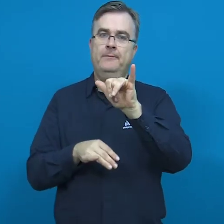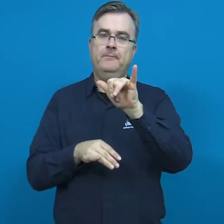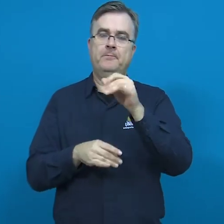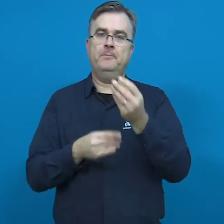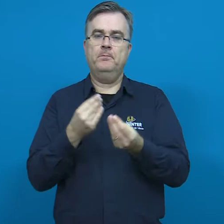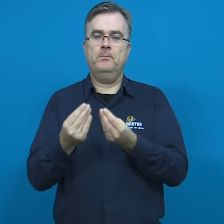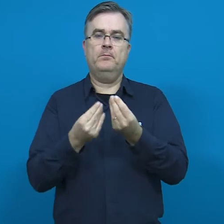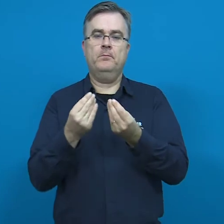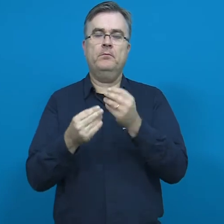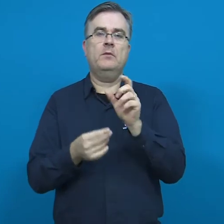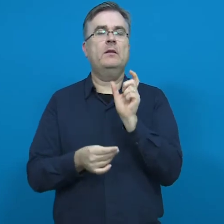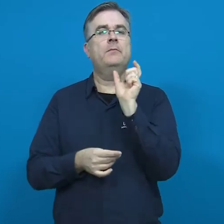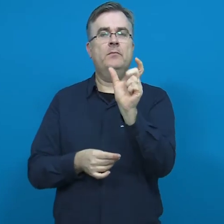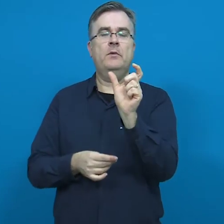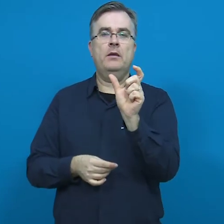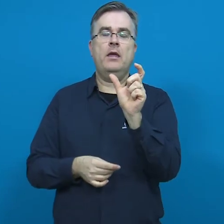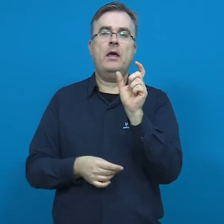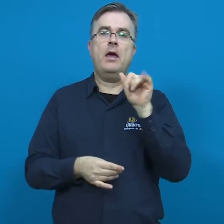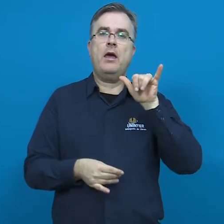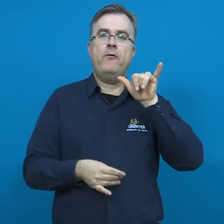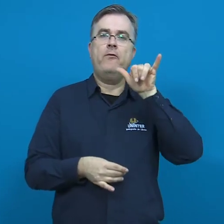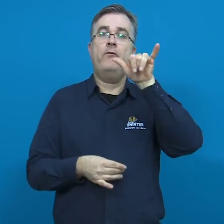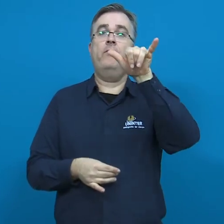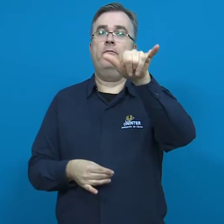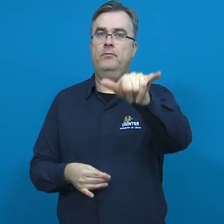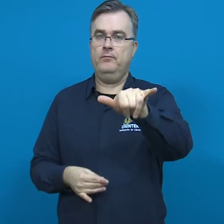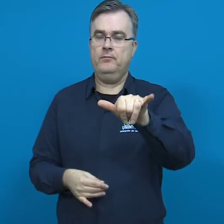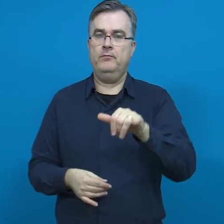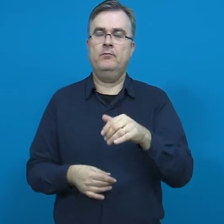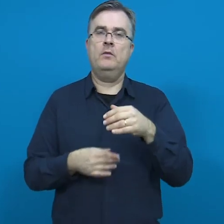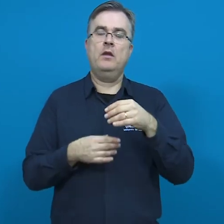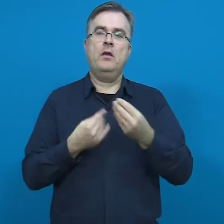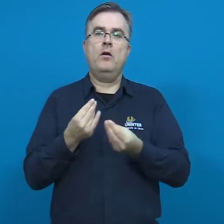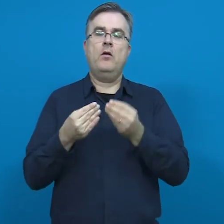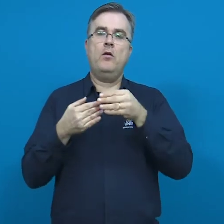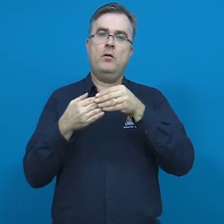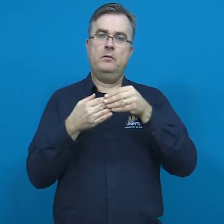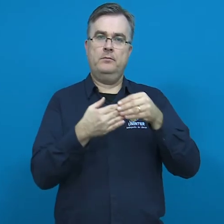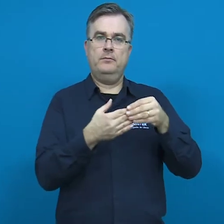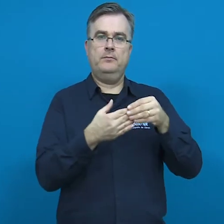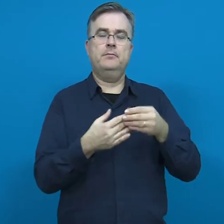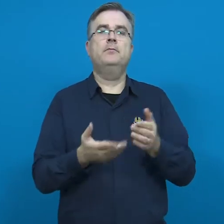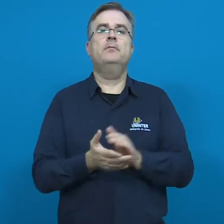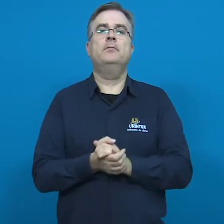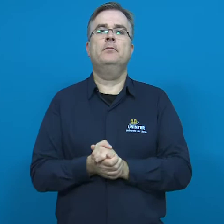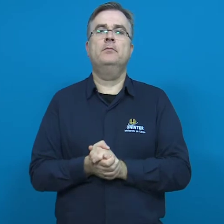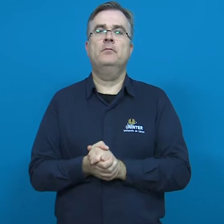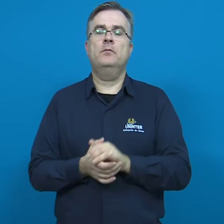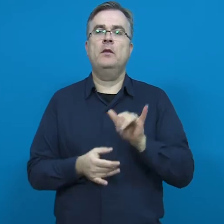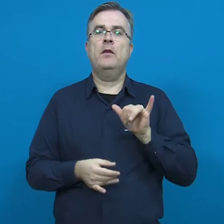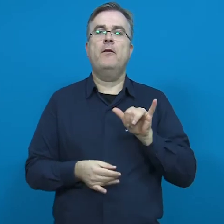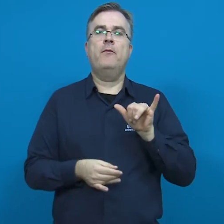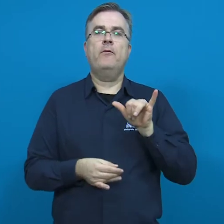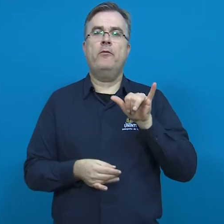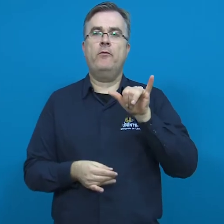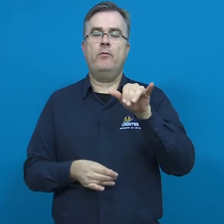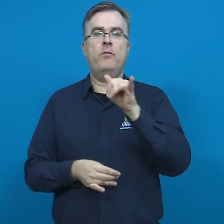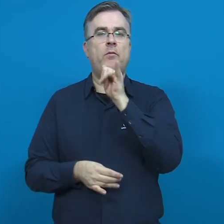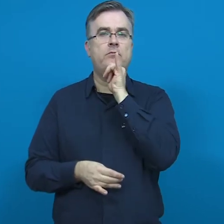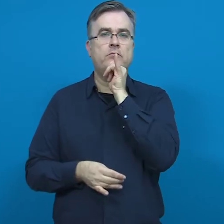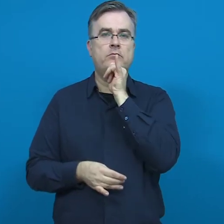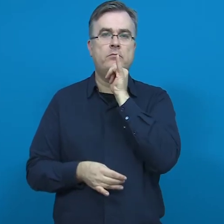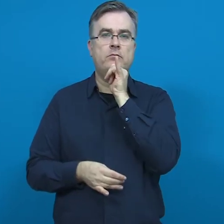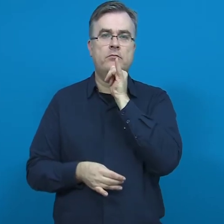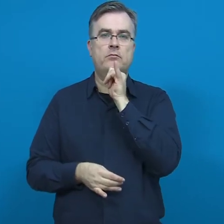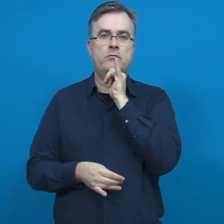vai configurar a palavra avião. Agora, a orientação. Então, o avião, né, o